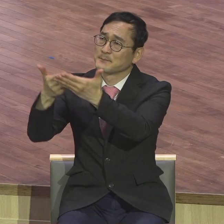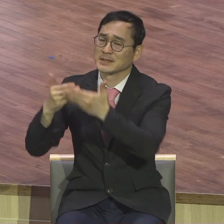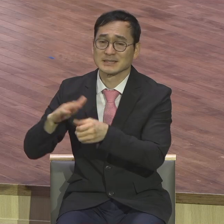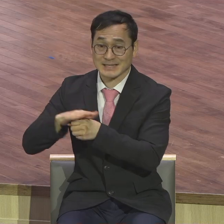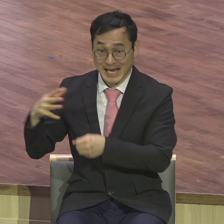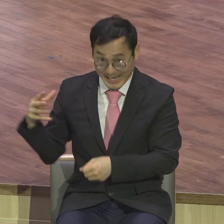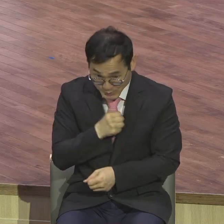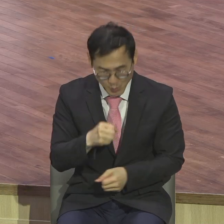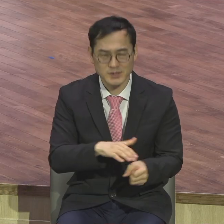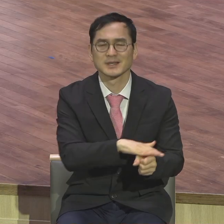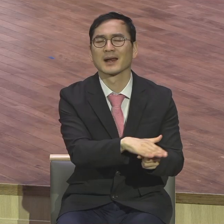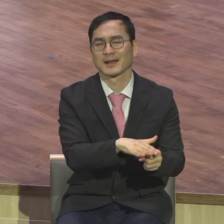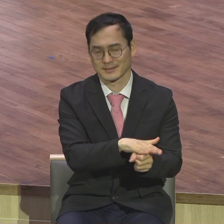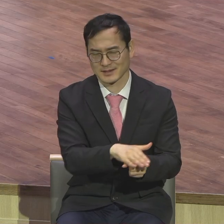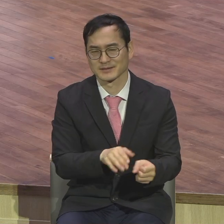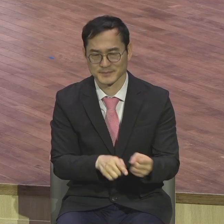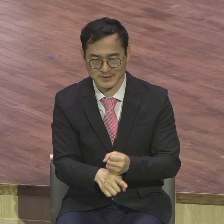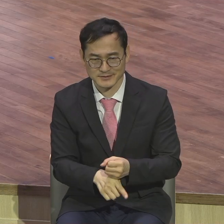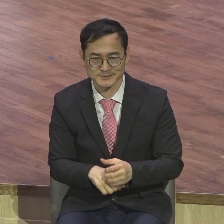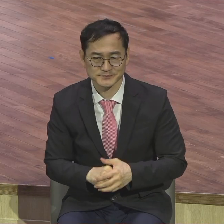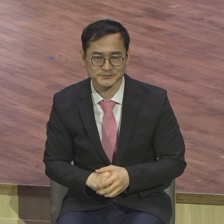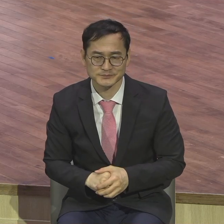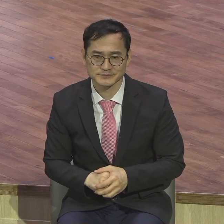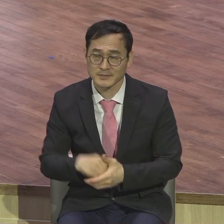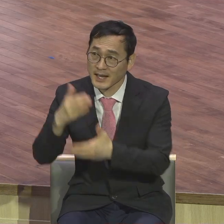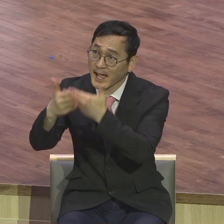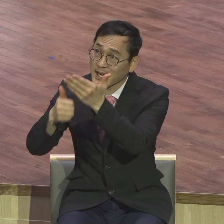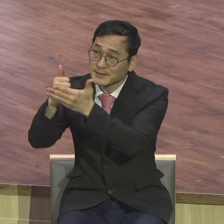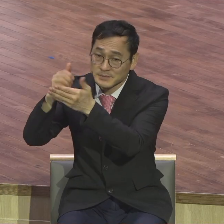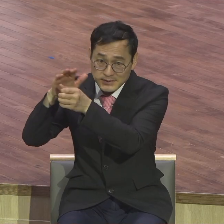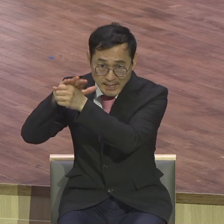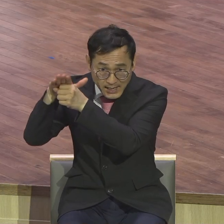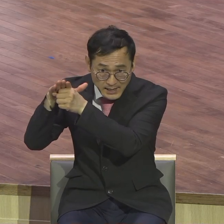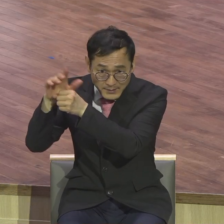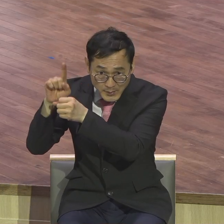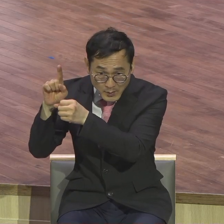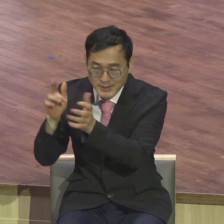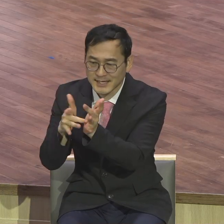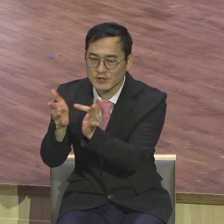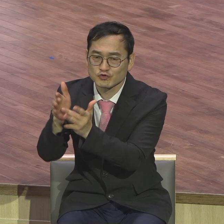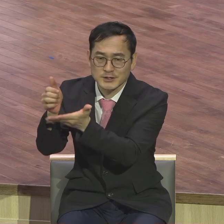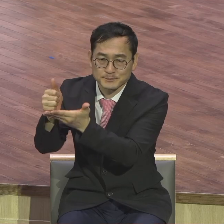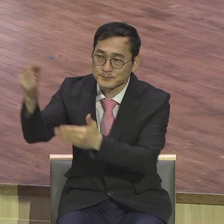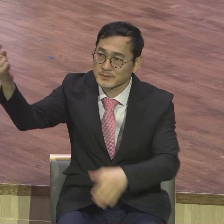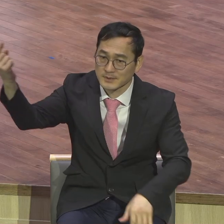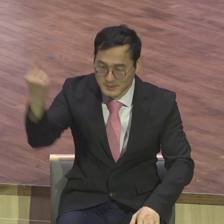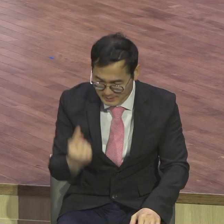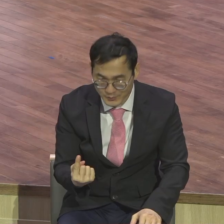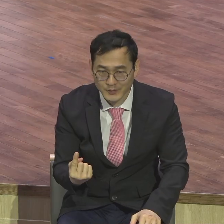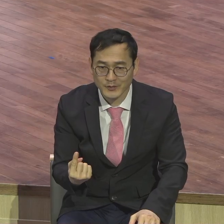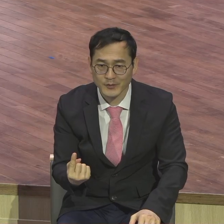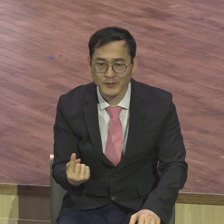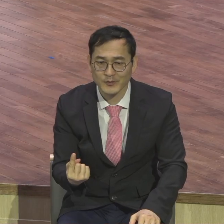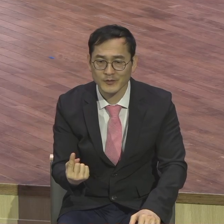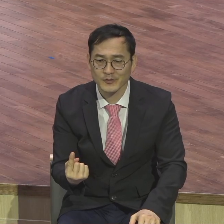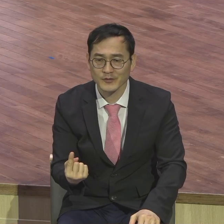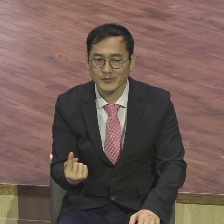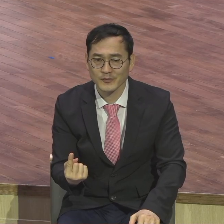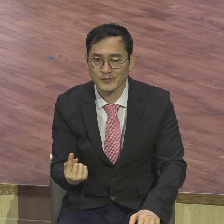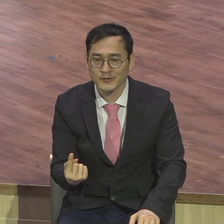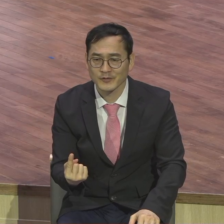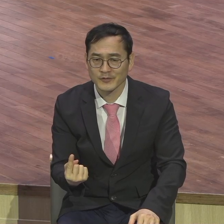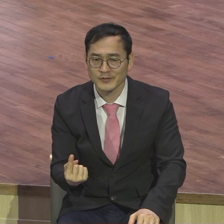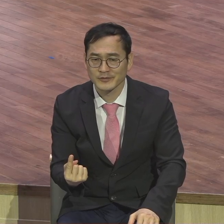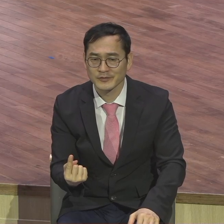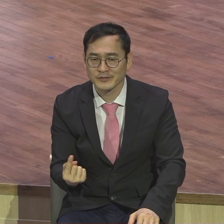사랑하는 것입니다. 하나님의 이 사랑은 예수 그의 소리를 통해서 우리에게 구체화되었습니다.